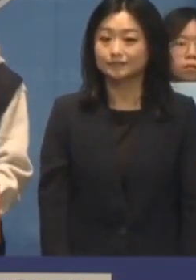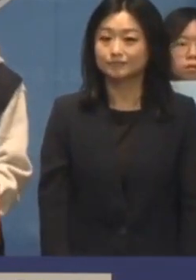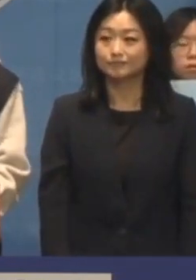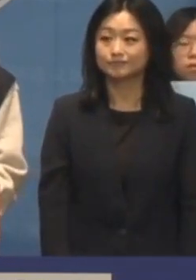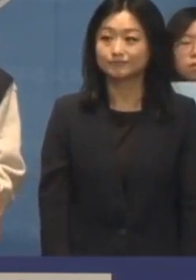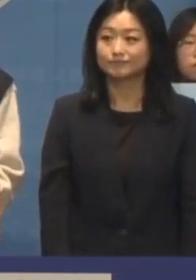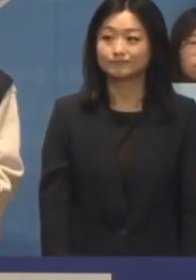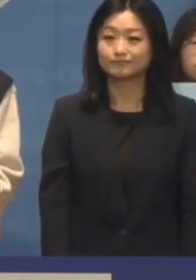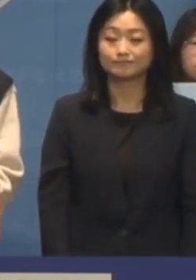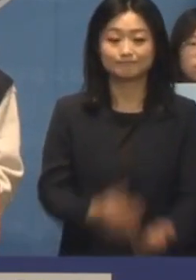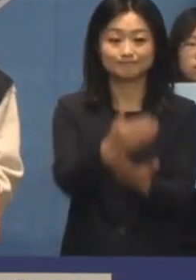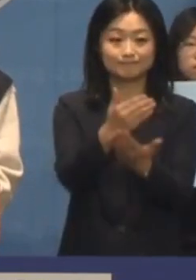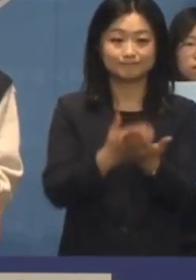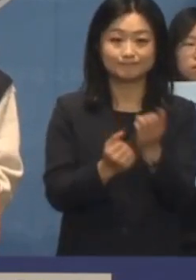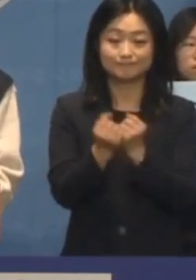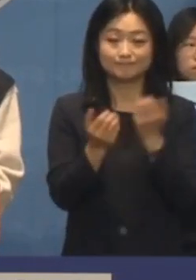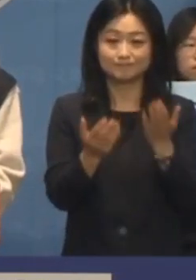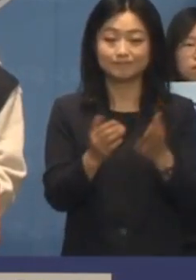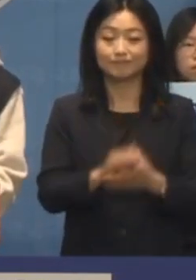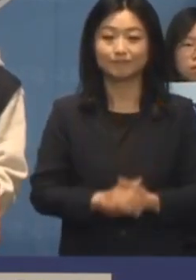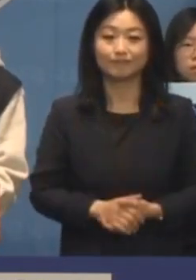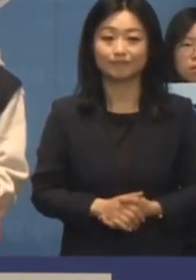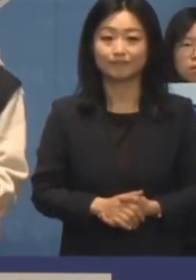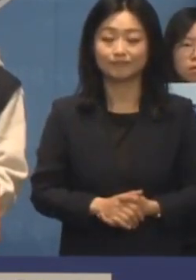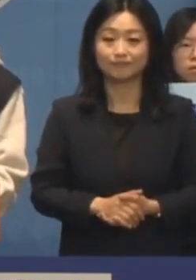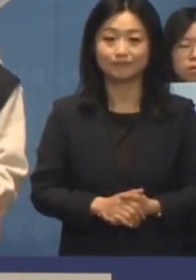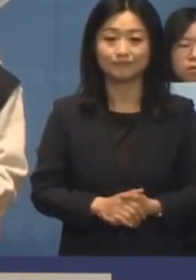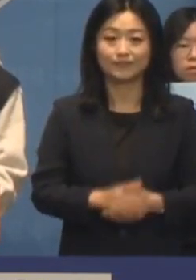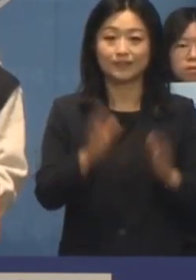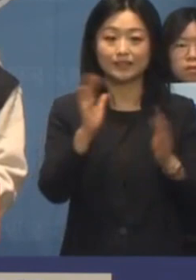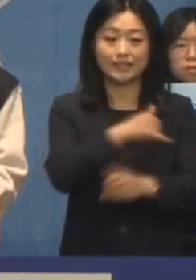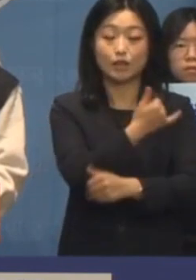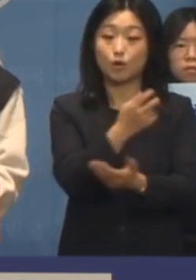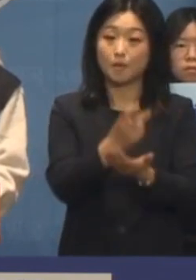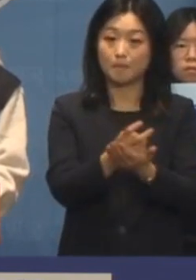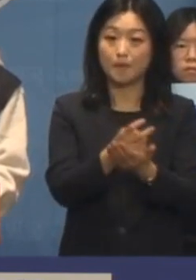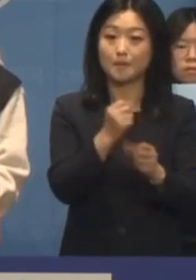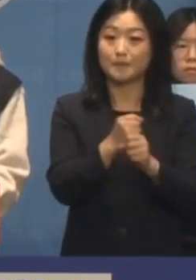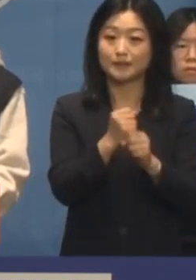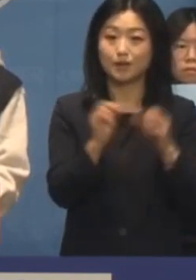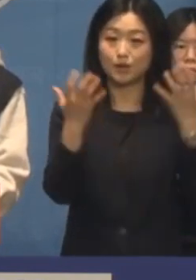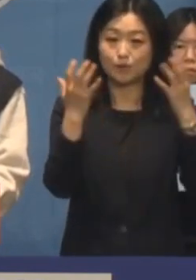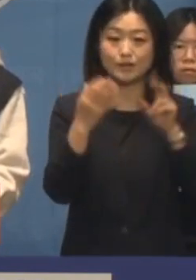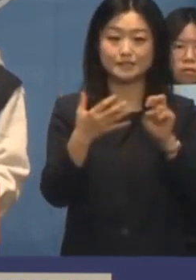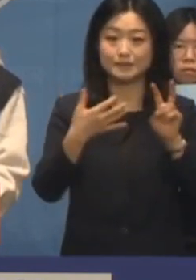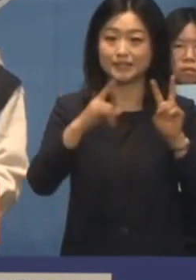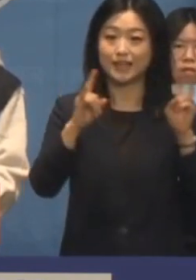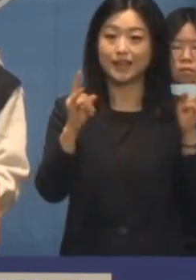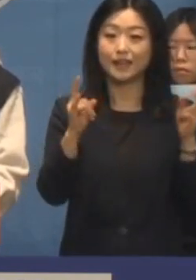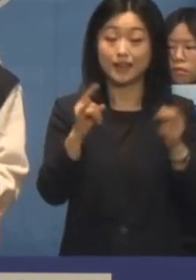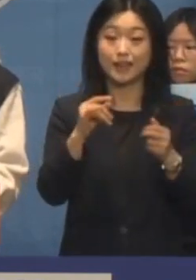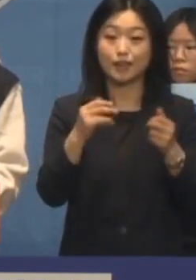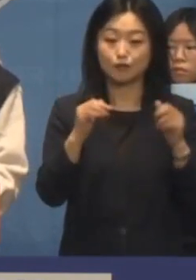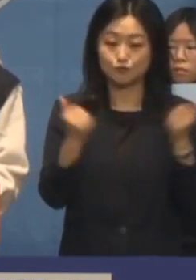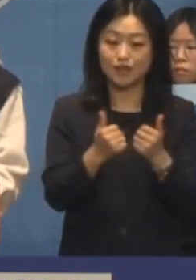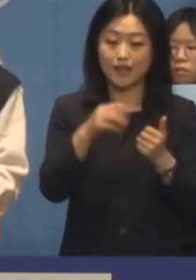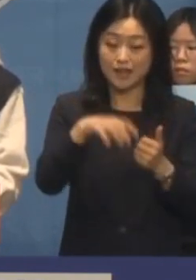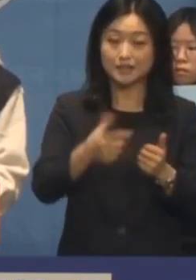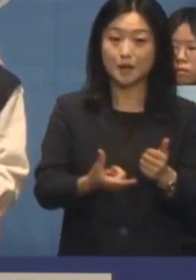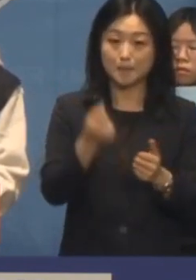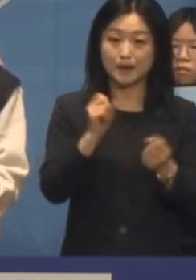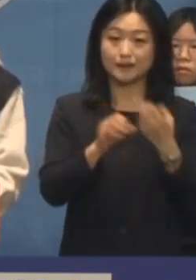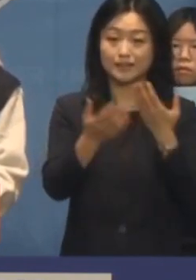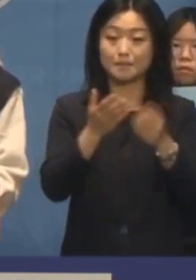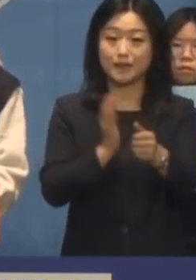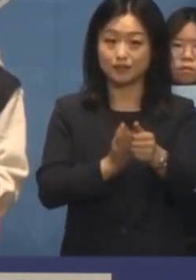네, 기자회견 낭독하겠습니다. 학생인권법 발의를 환영하며 22대 국회는 조속한 법안 통과로 응답하라. 혐오와 차별의